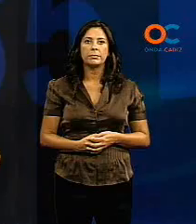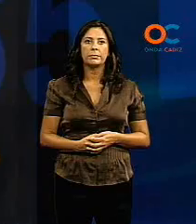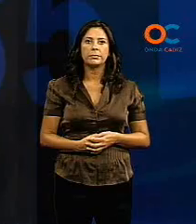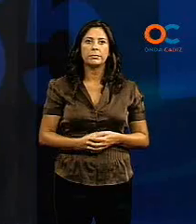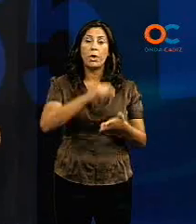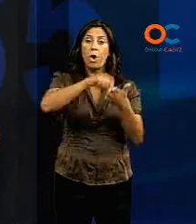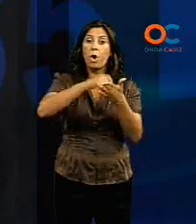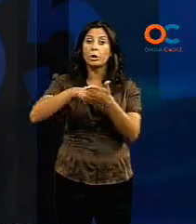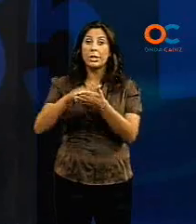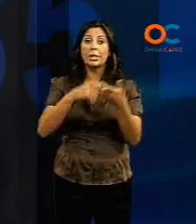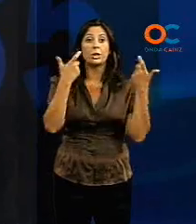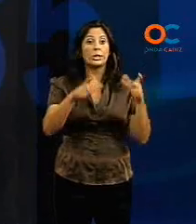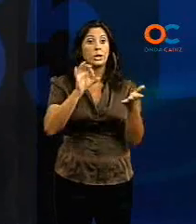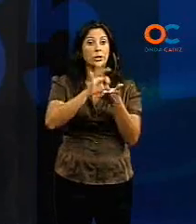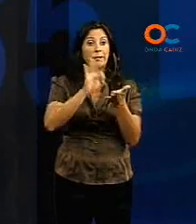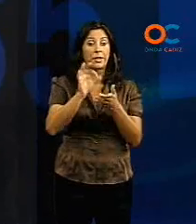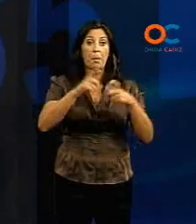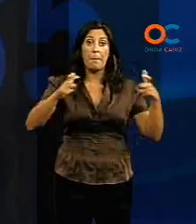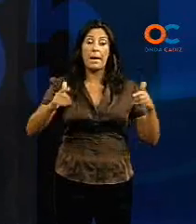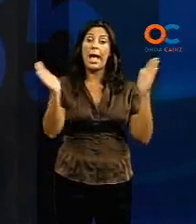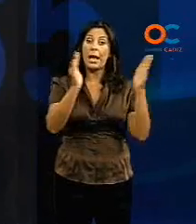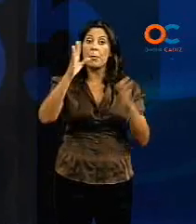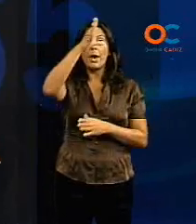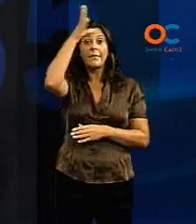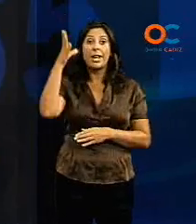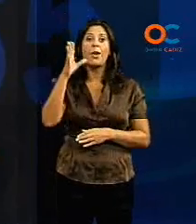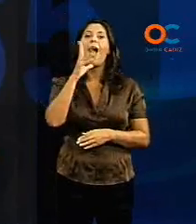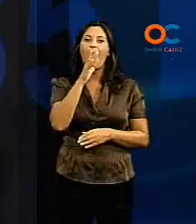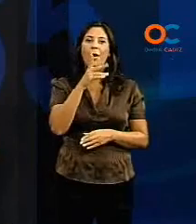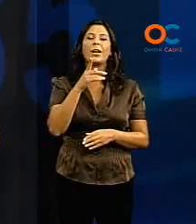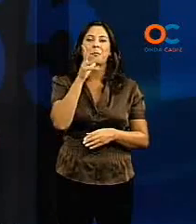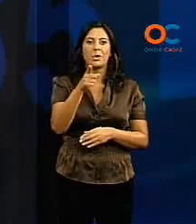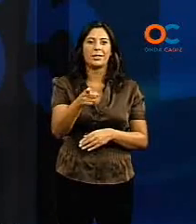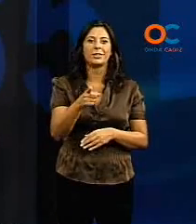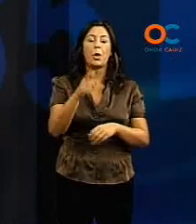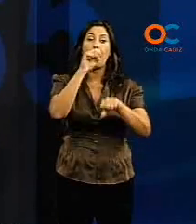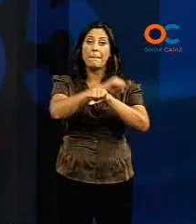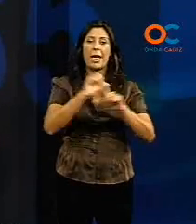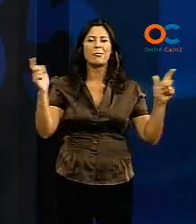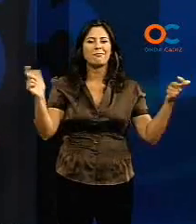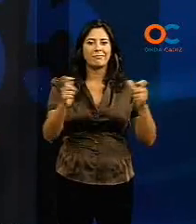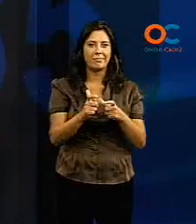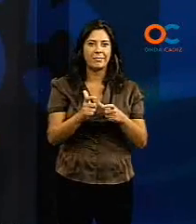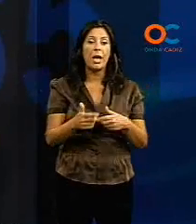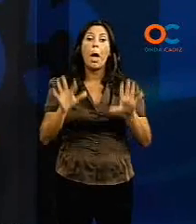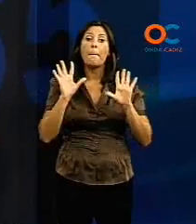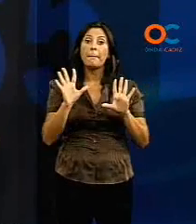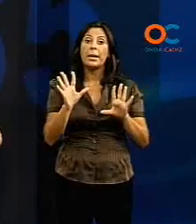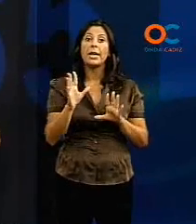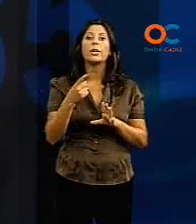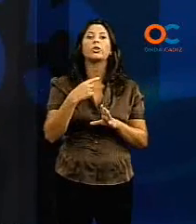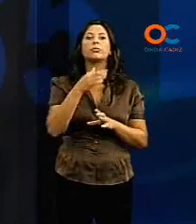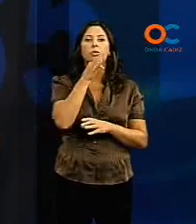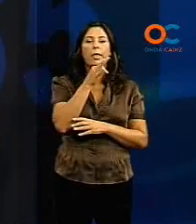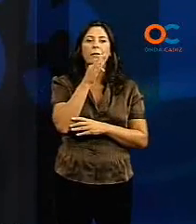Un aumento de contratos del sector servicios en los meses de verano ha dado lugar al descenso en el número de desempleados. Pese a todo, se